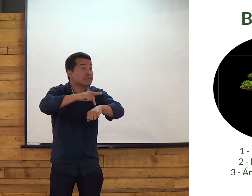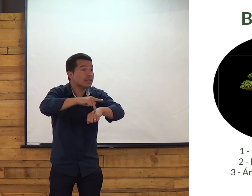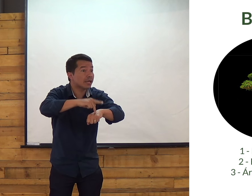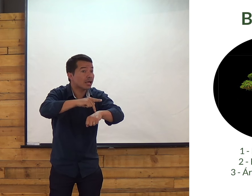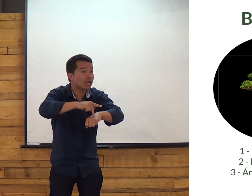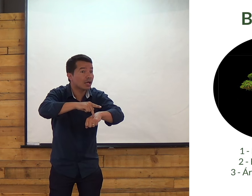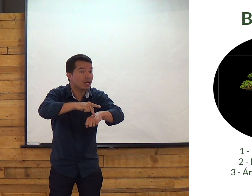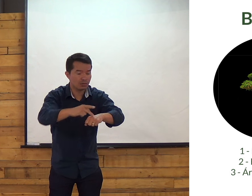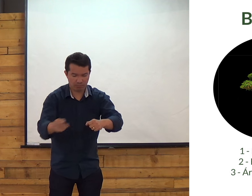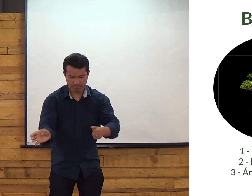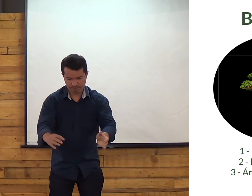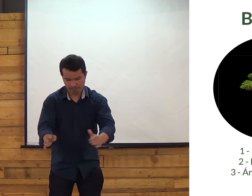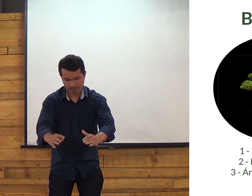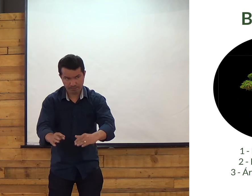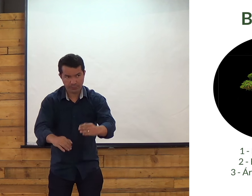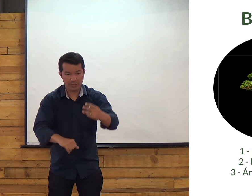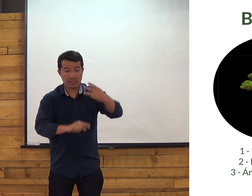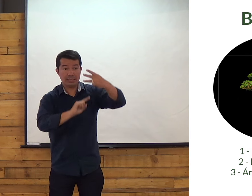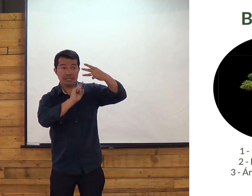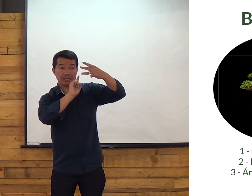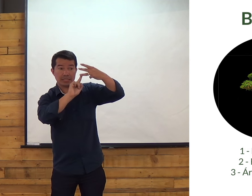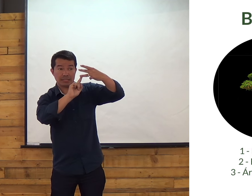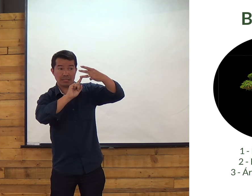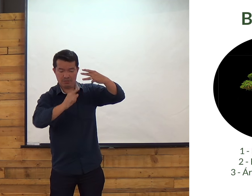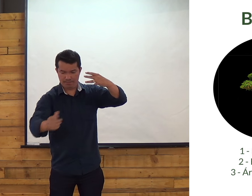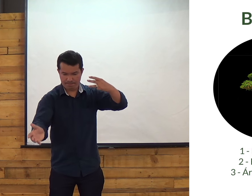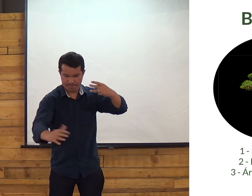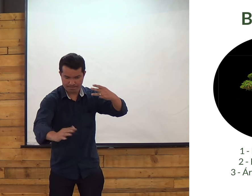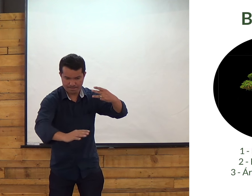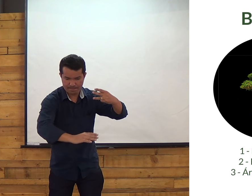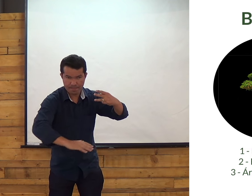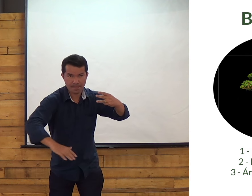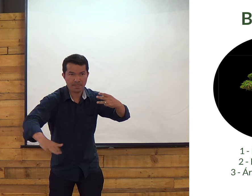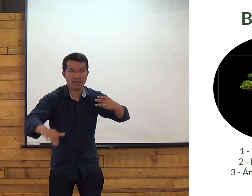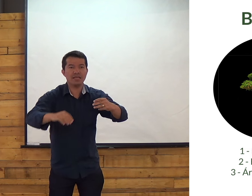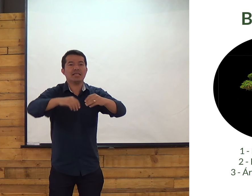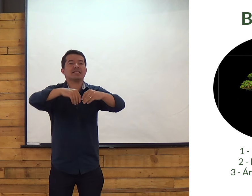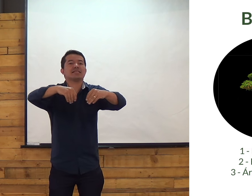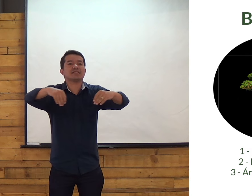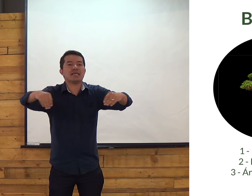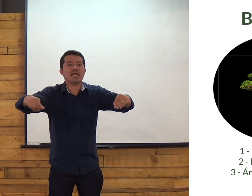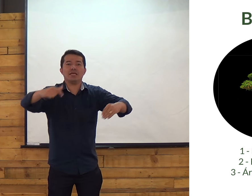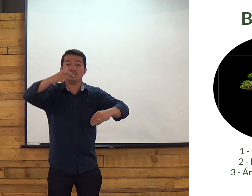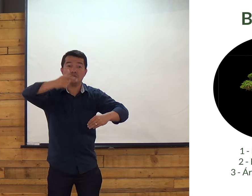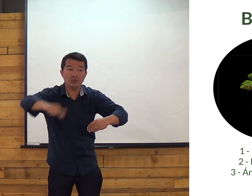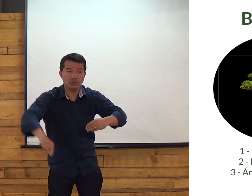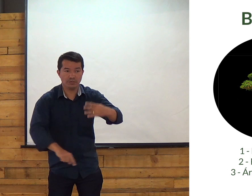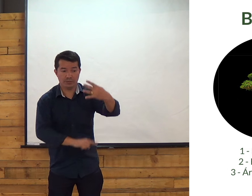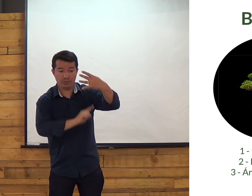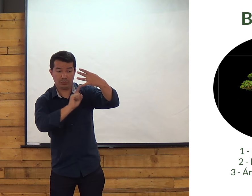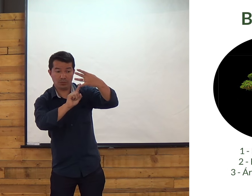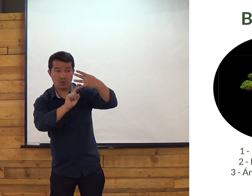com pedra junto ali. Coloca terra, coloca pedra. Aí coloca a terra de novo.